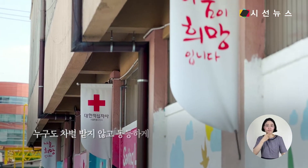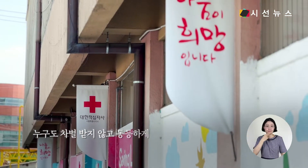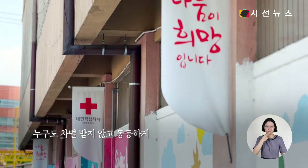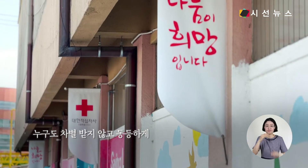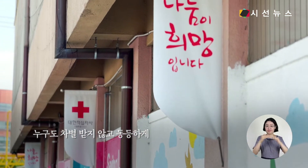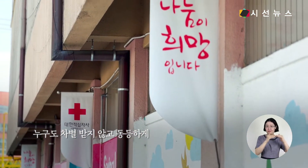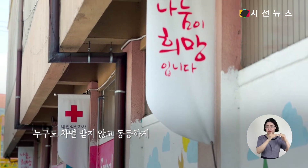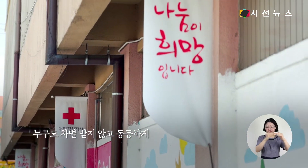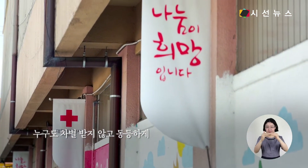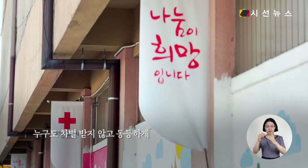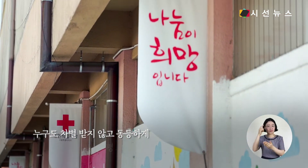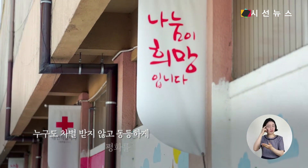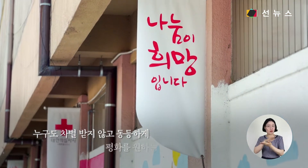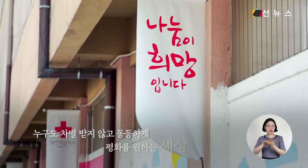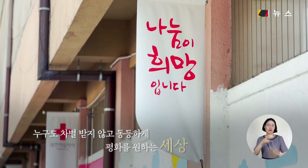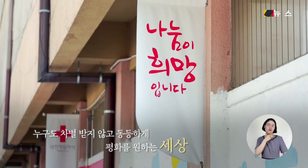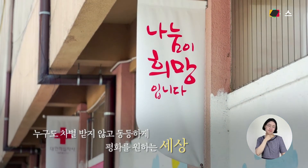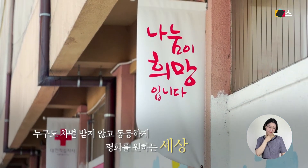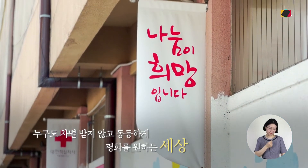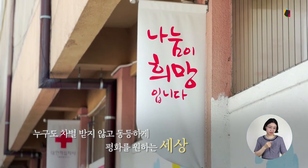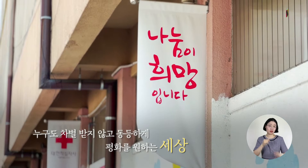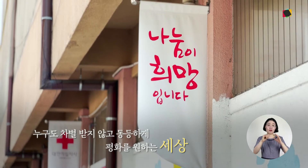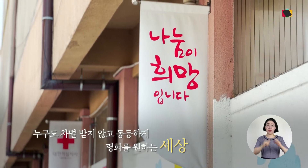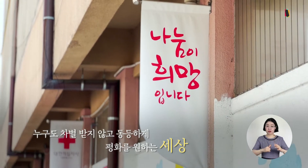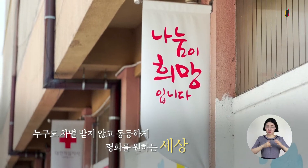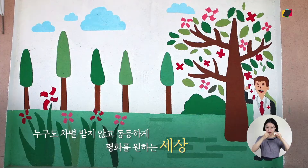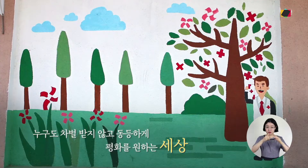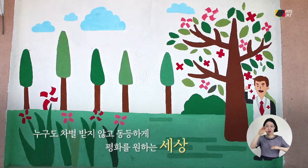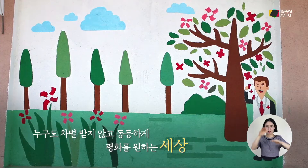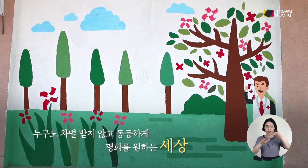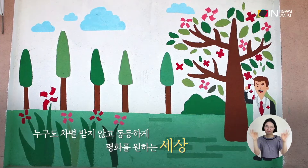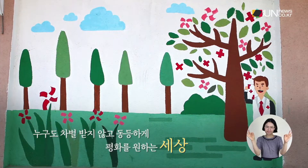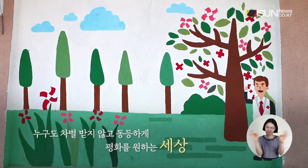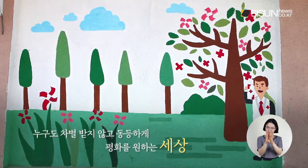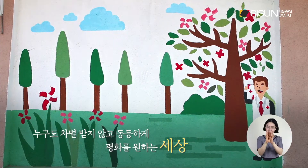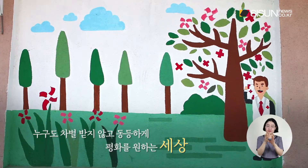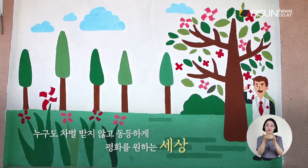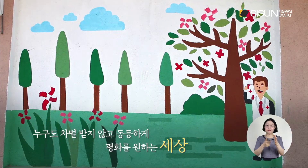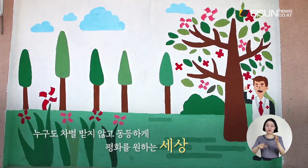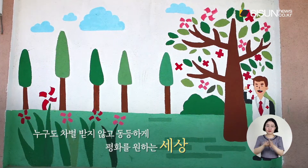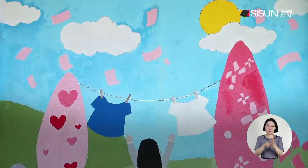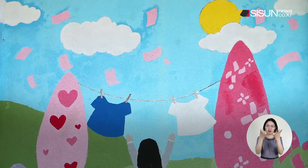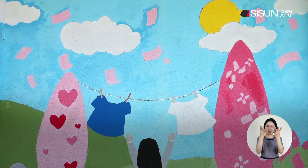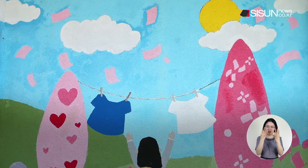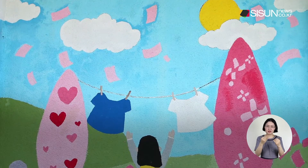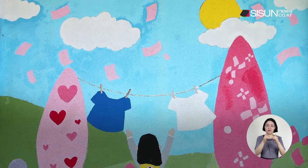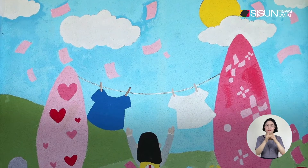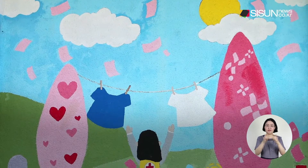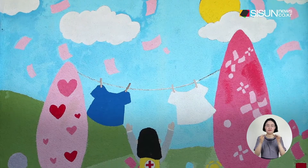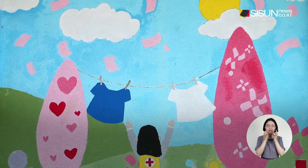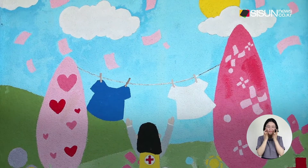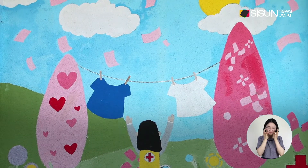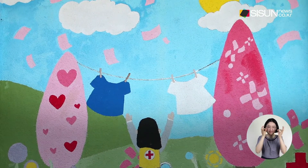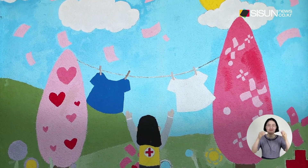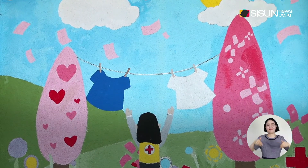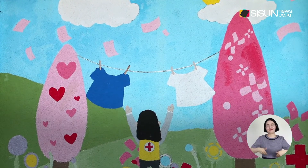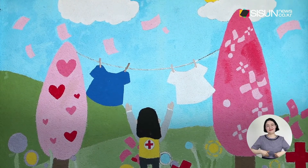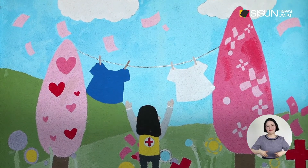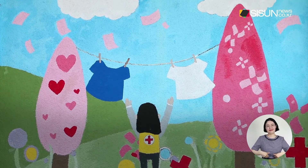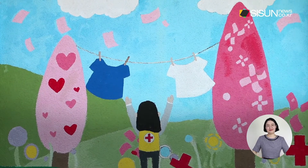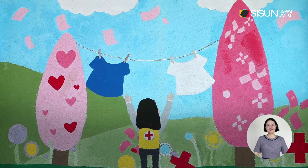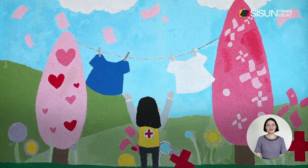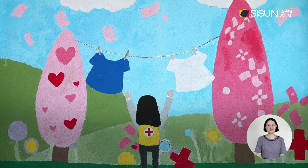누구도 차별받지 않고 동등하게 평화를 원하는 세상. 불합리함을 없애기 위해서는 많은 사람들의 노력이